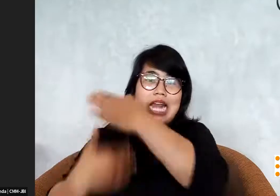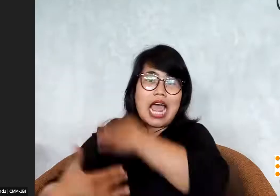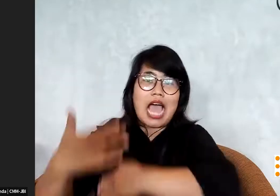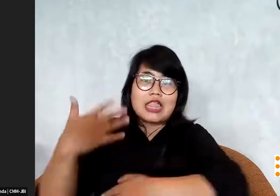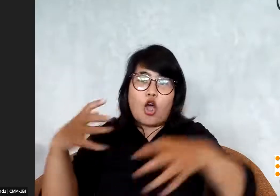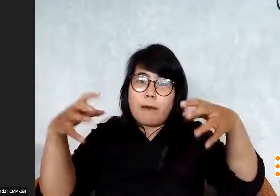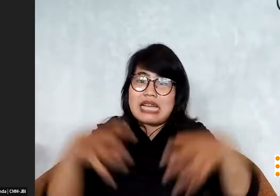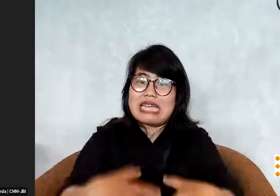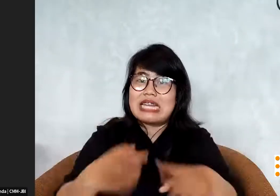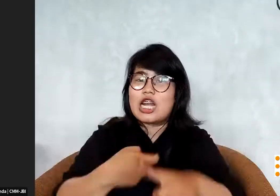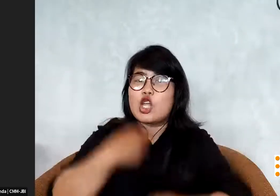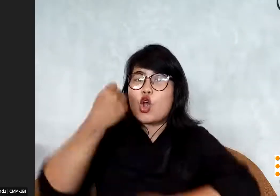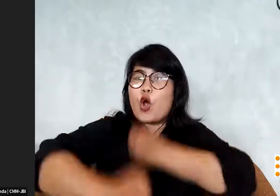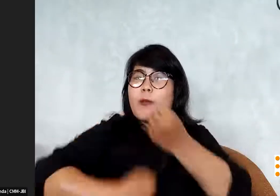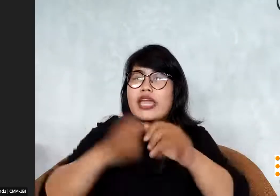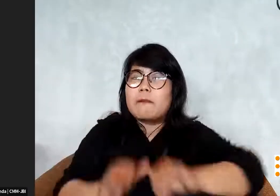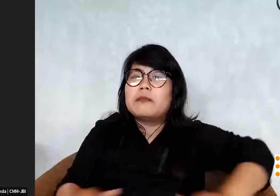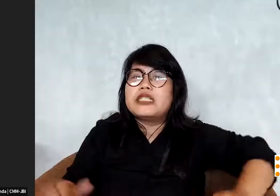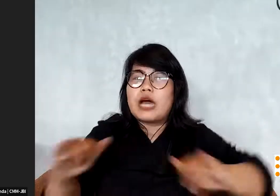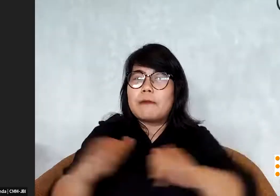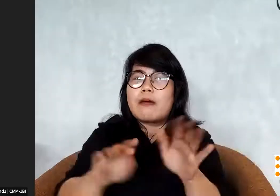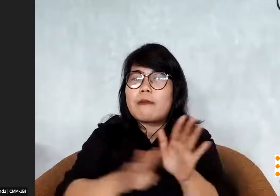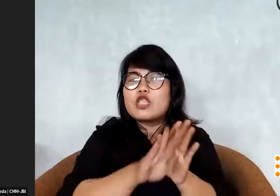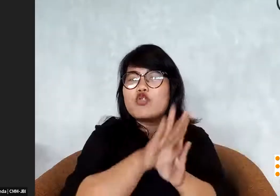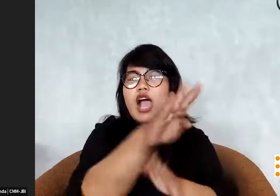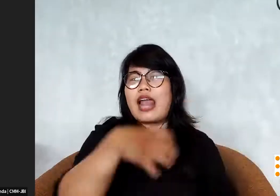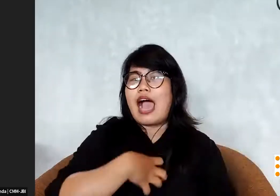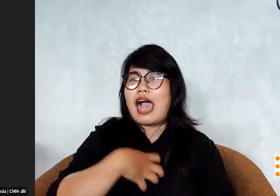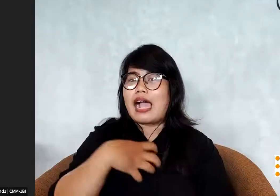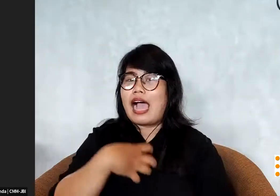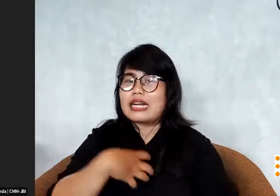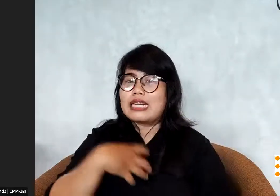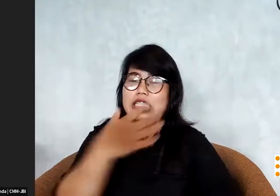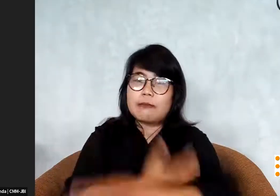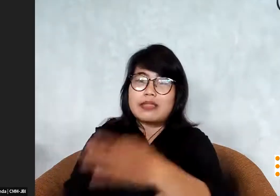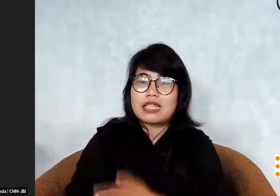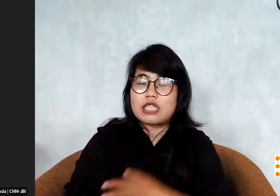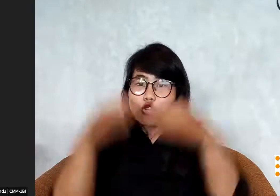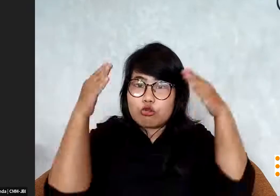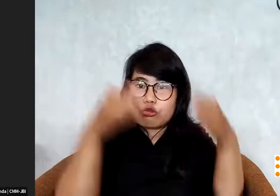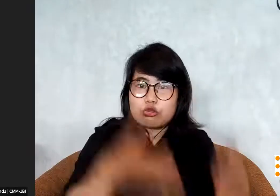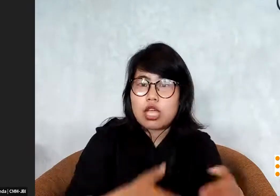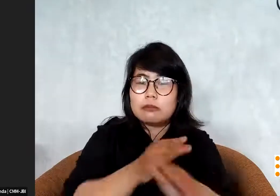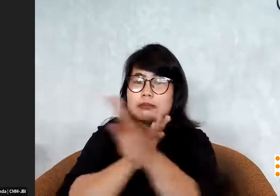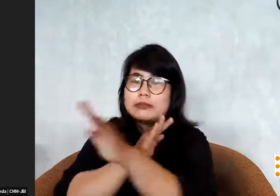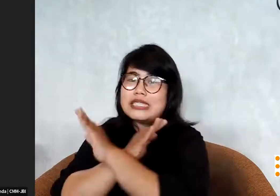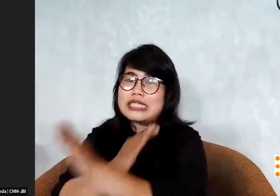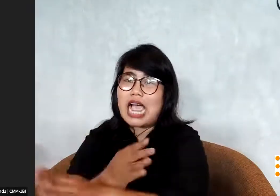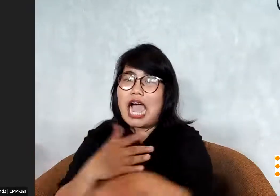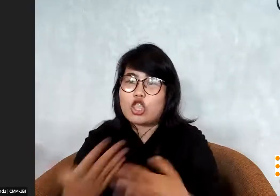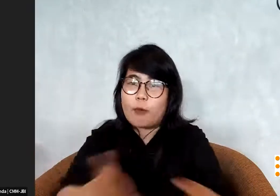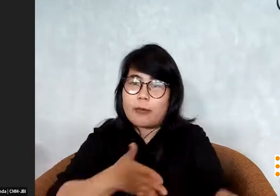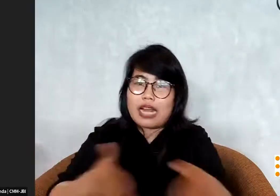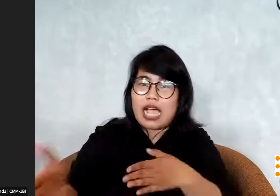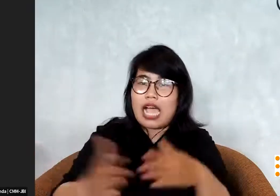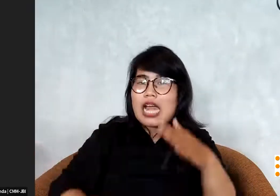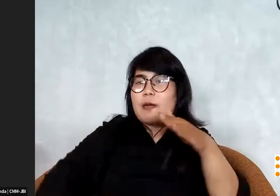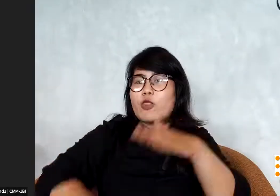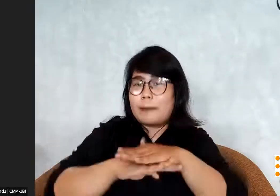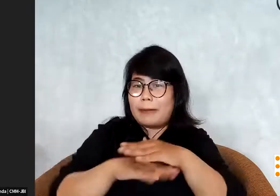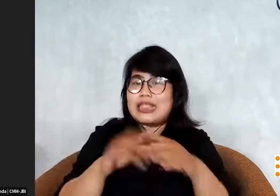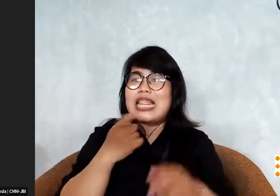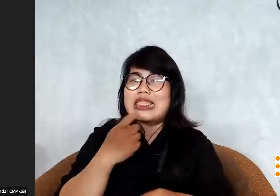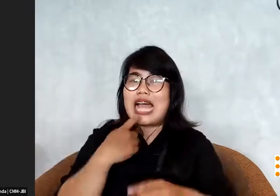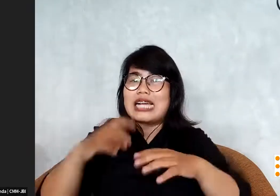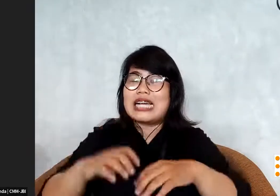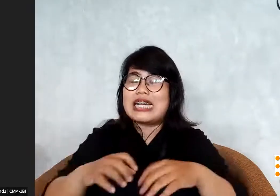upaya bersama memajukan hak-hak penyandang disabilitas khususnya dalam mencegah dan menangani dengan lebih optimal kekerasan